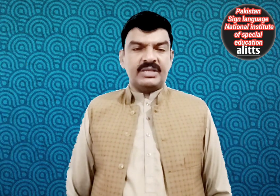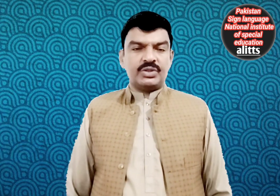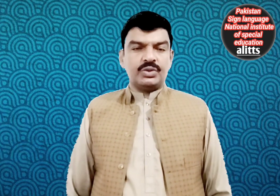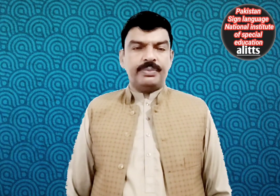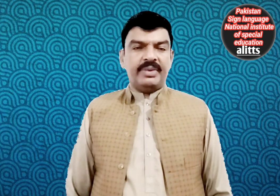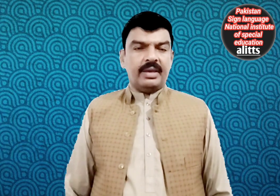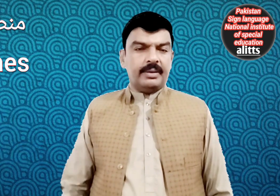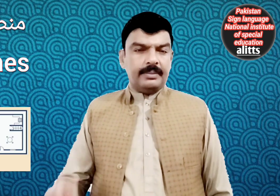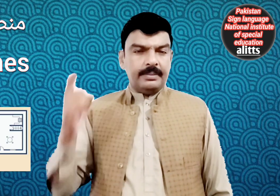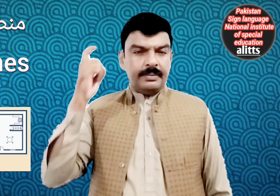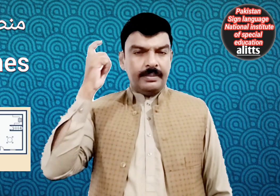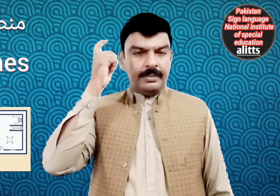मंसूबे,